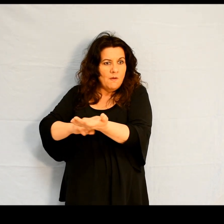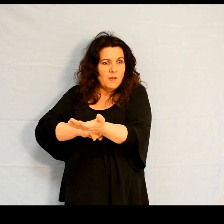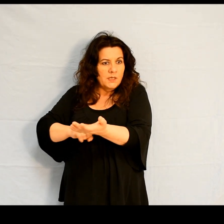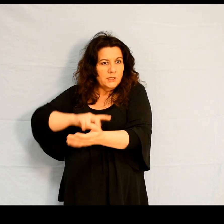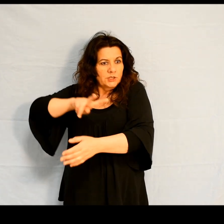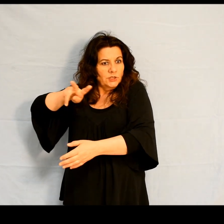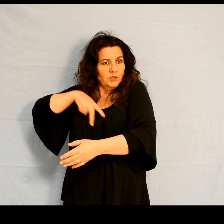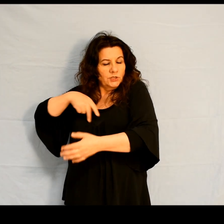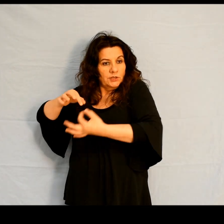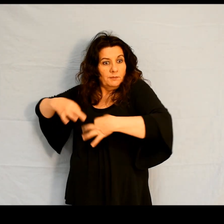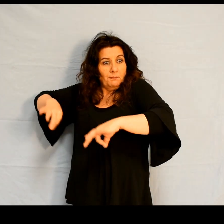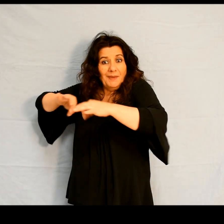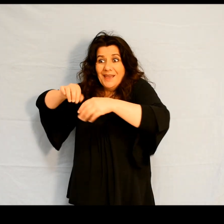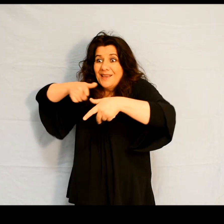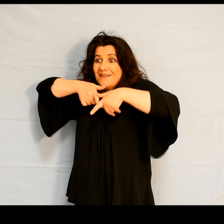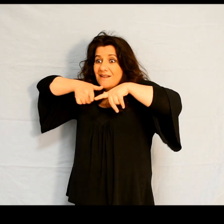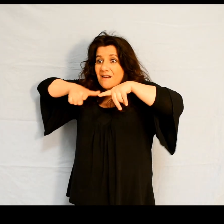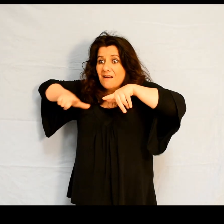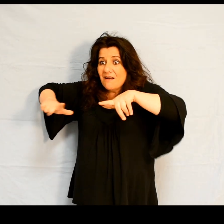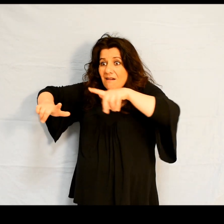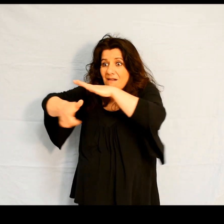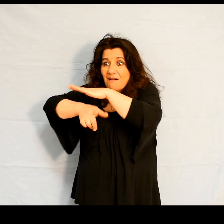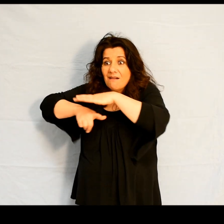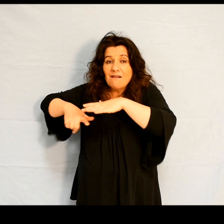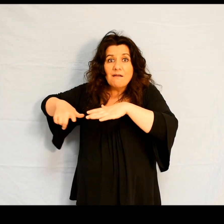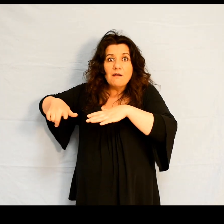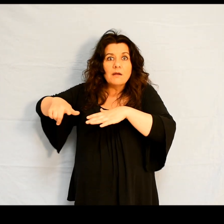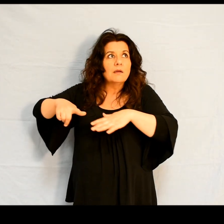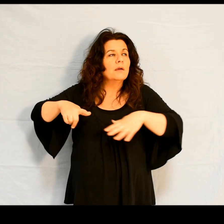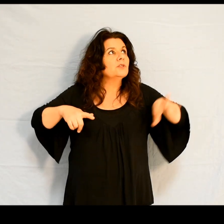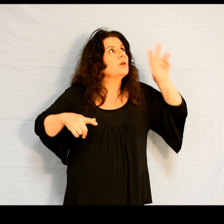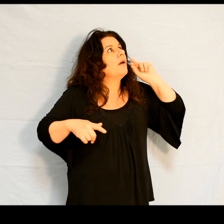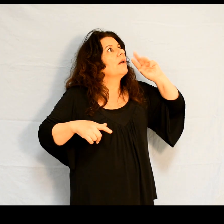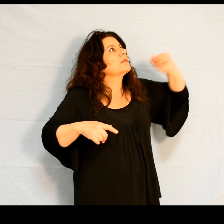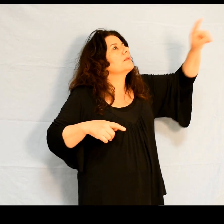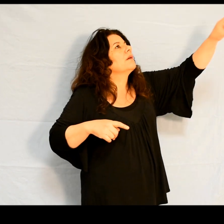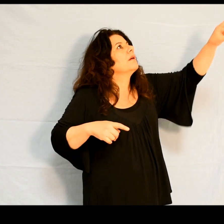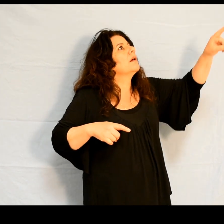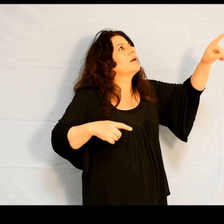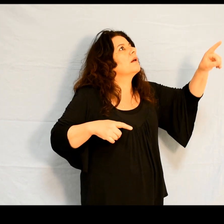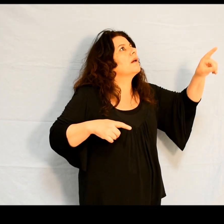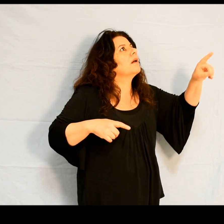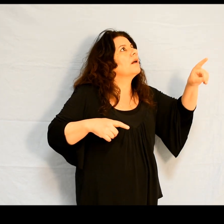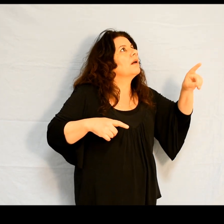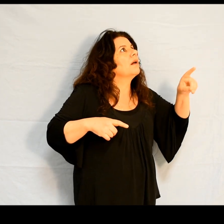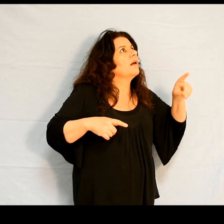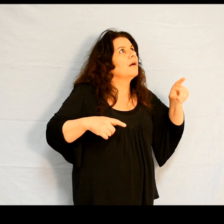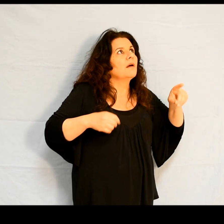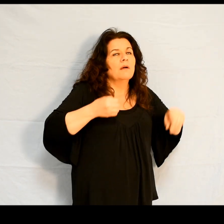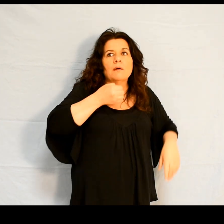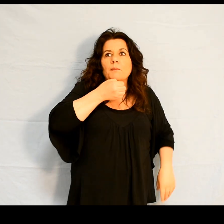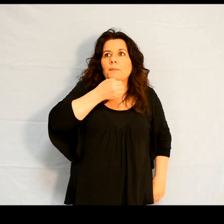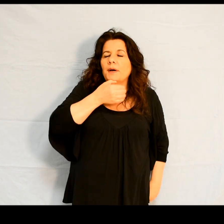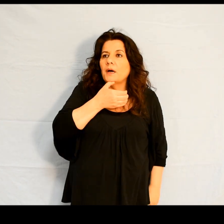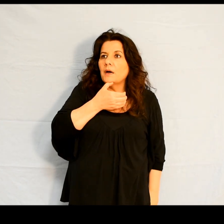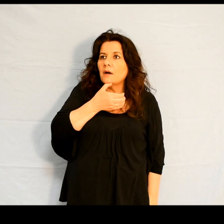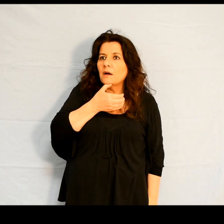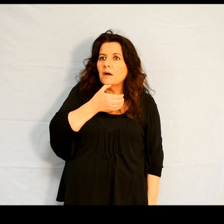propre dialecte. Ceux qui les parlaient, dans la stupéfaction et l'émerveillement, ils